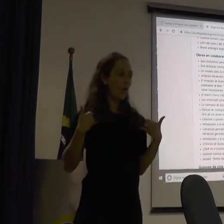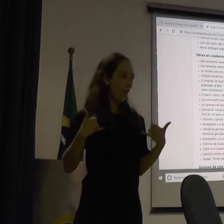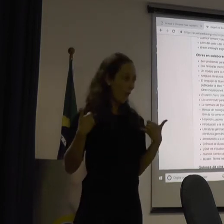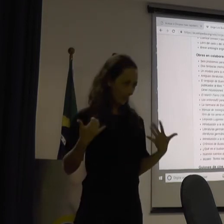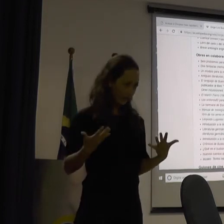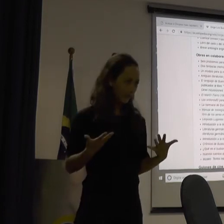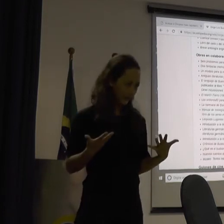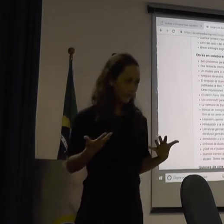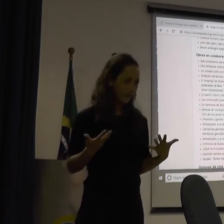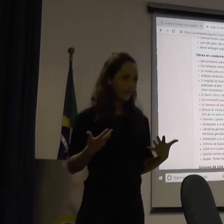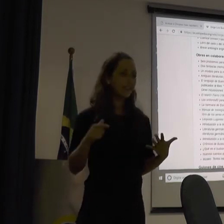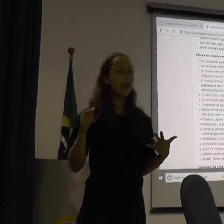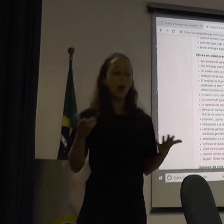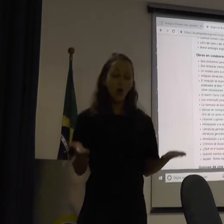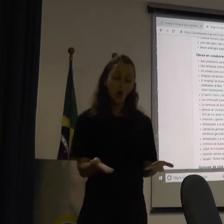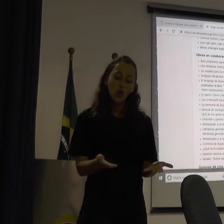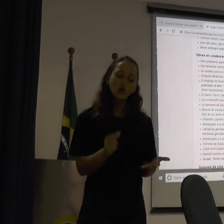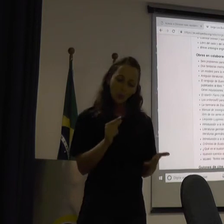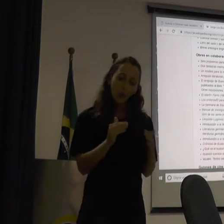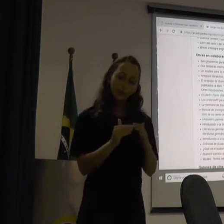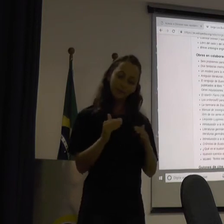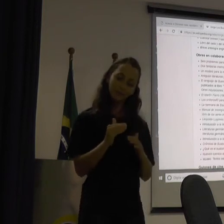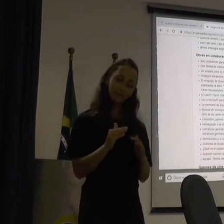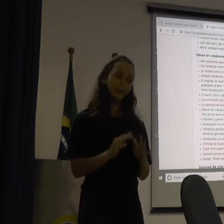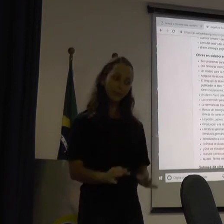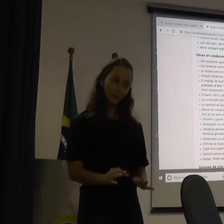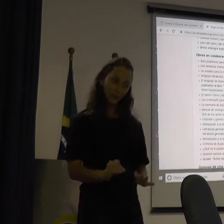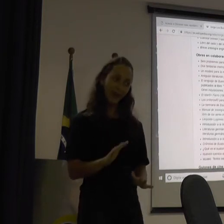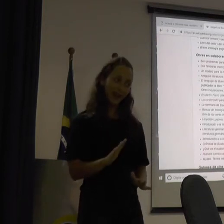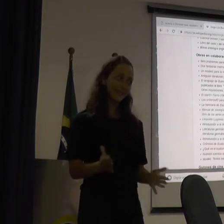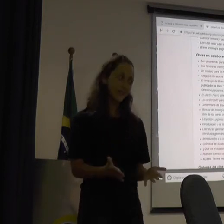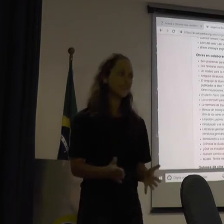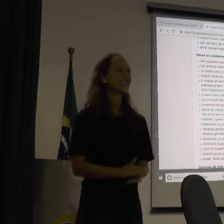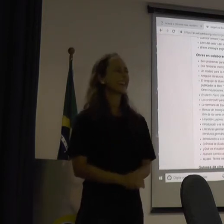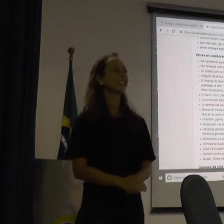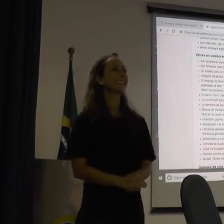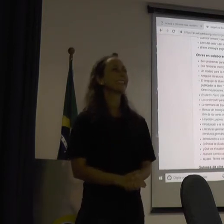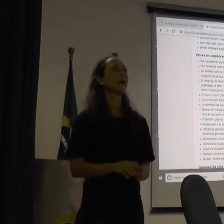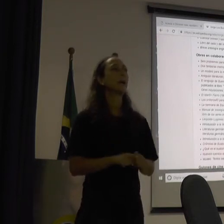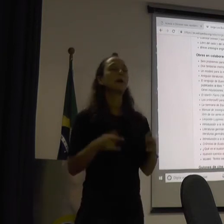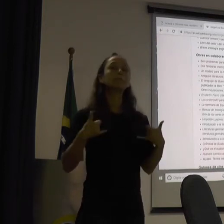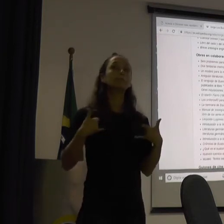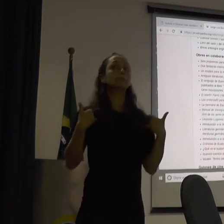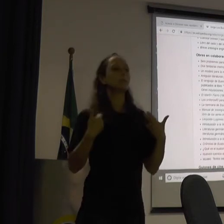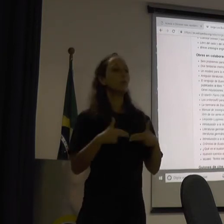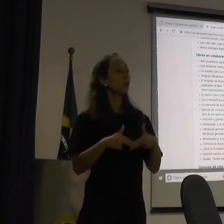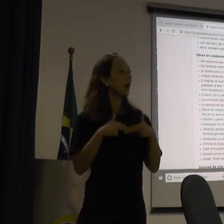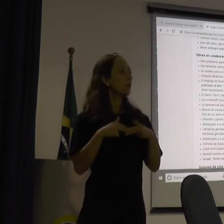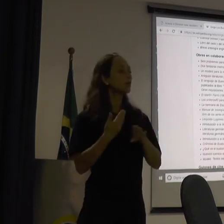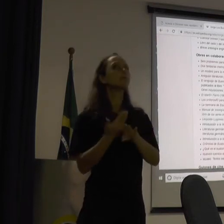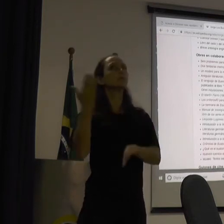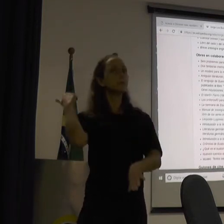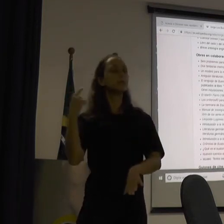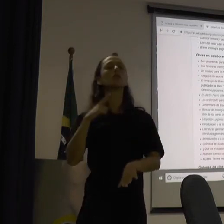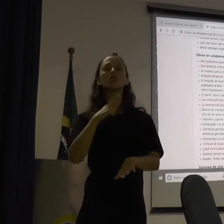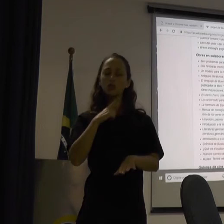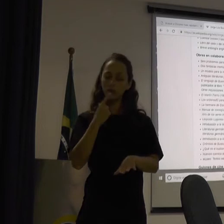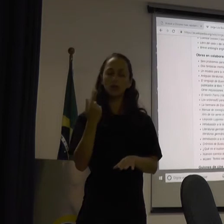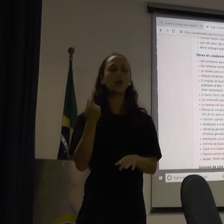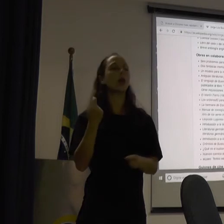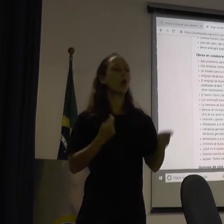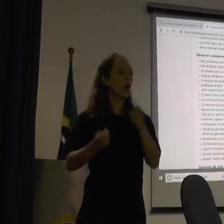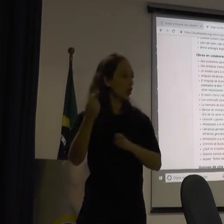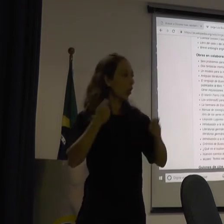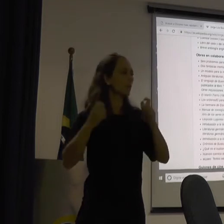eles estão mais modestos agora, né? Mas corresponde a uma grandeza econômica, né? Isso não veio do